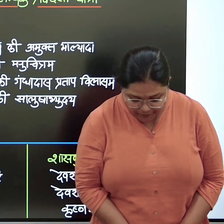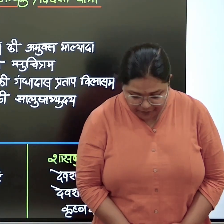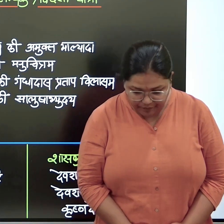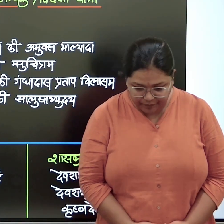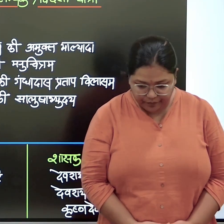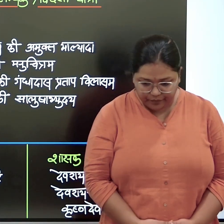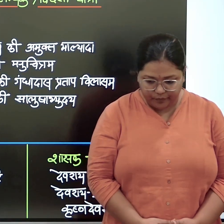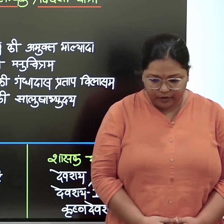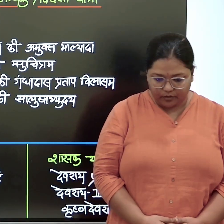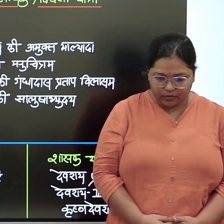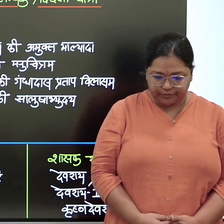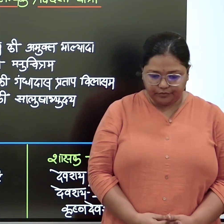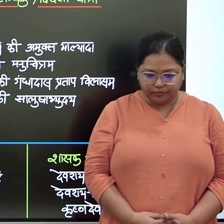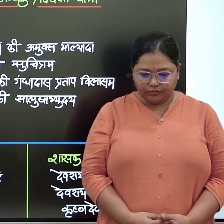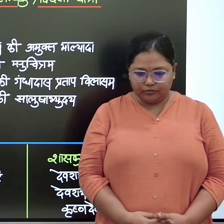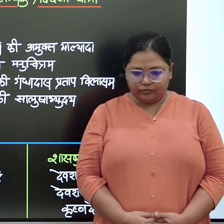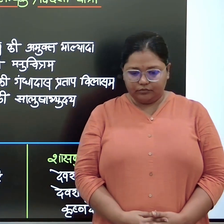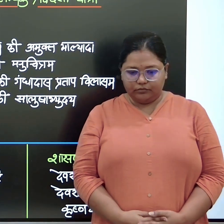गंगाधर की